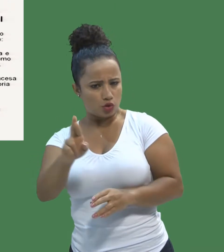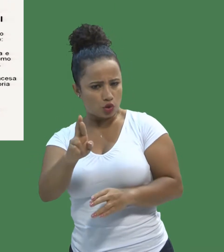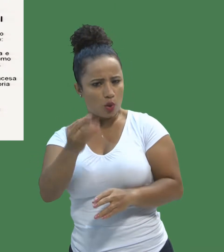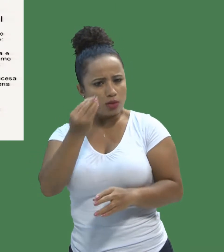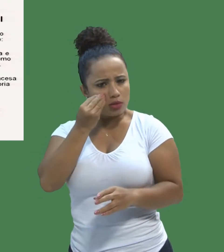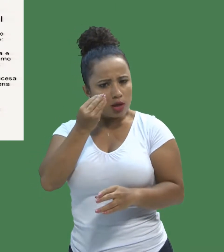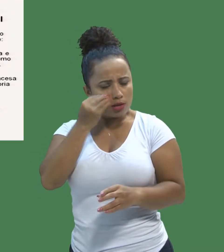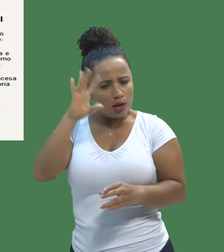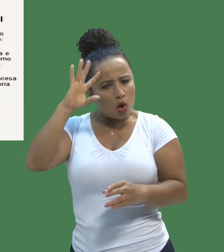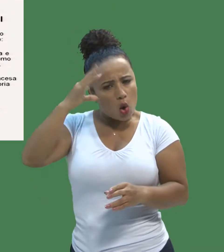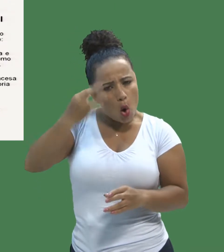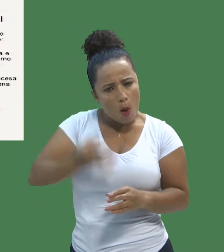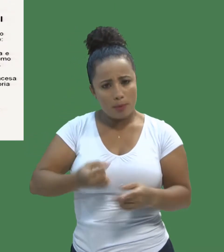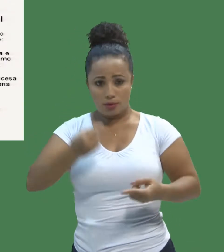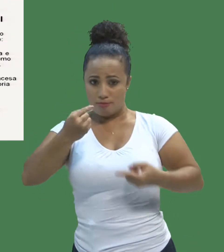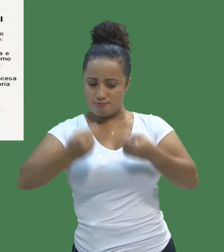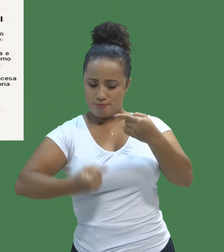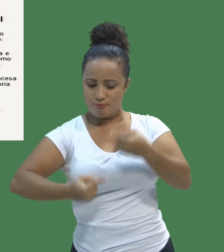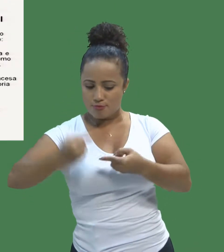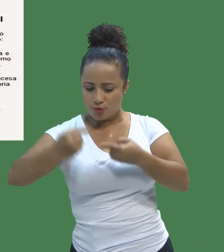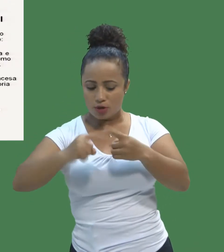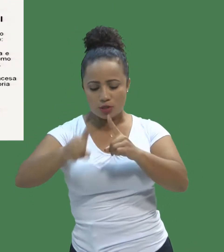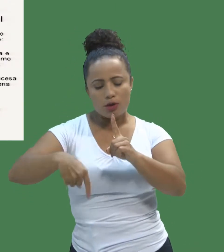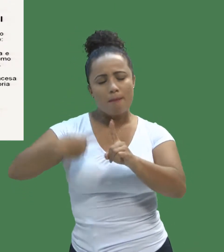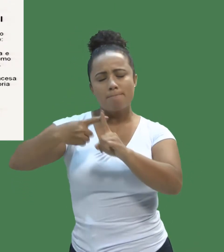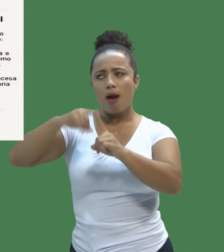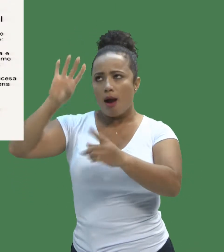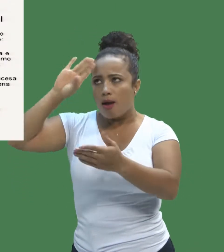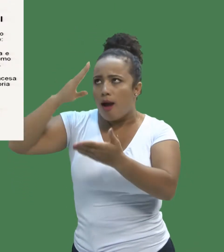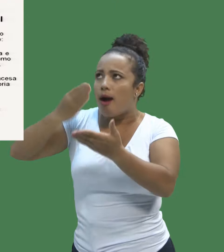sua influência no desenvolvimento da sociologia.